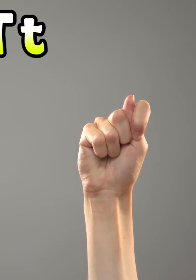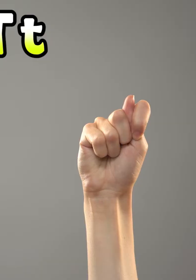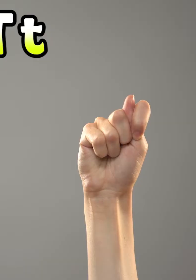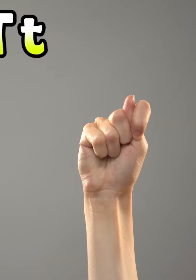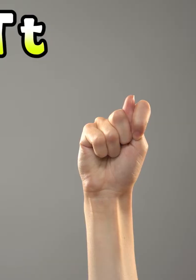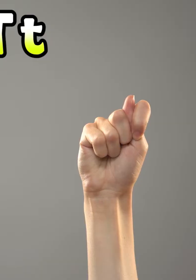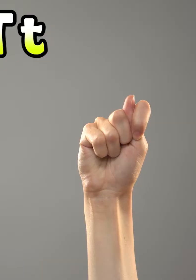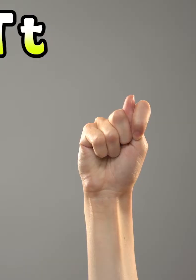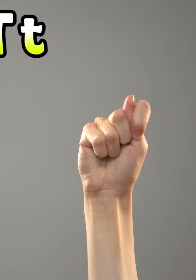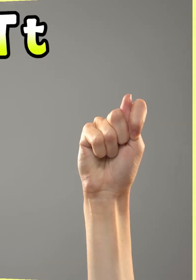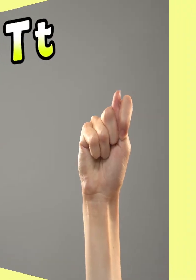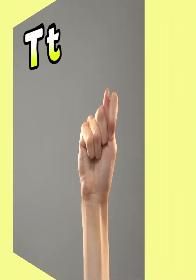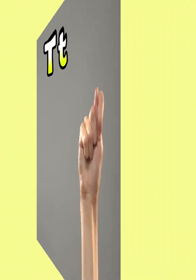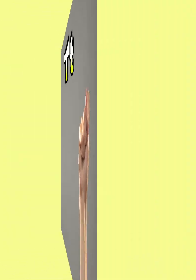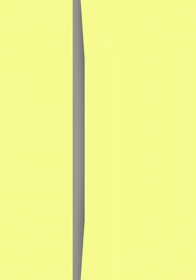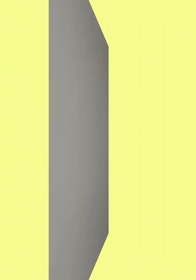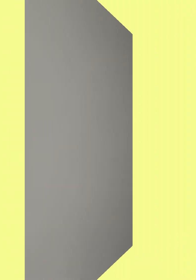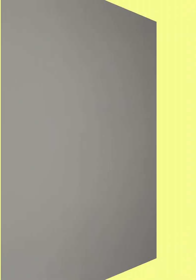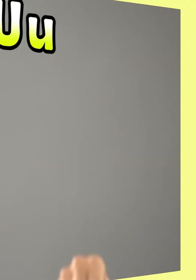树